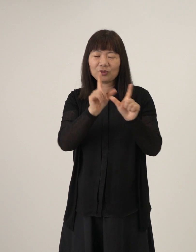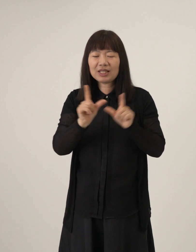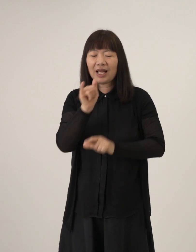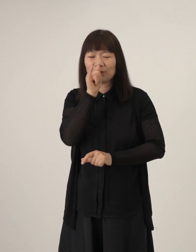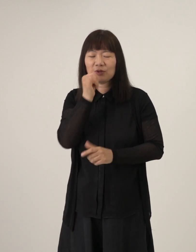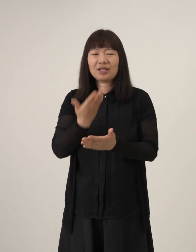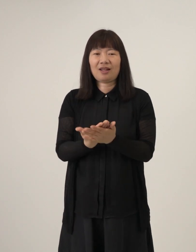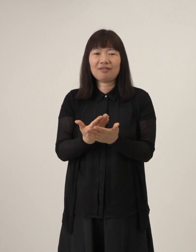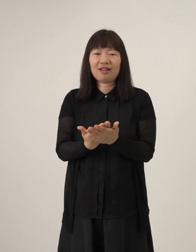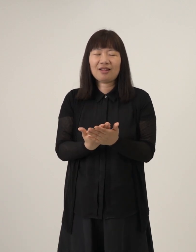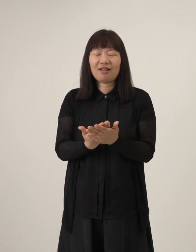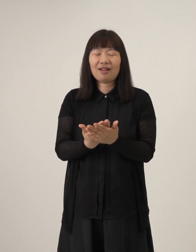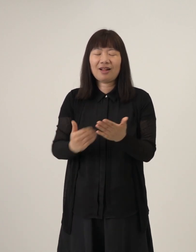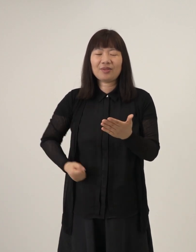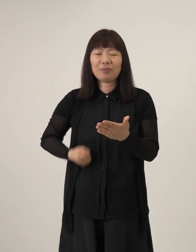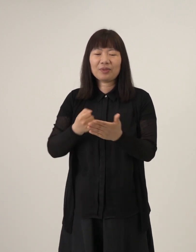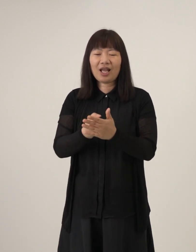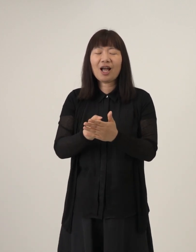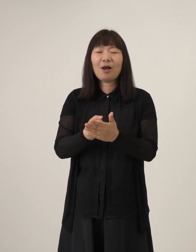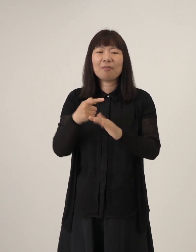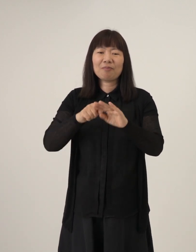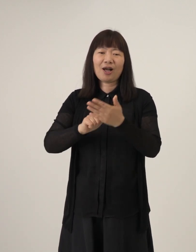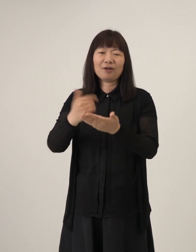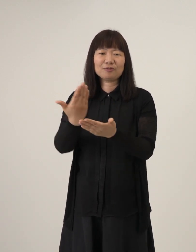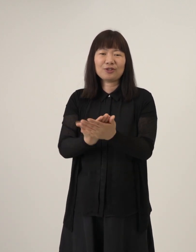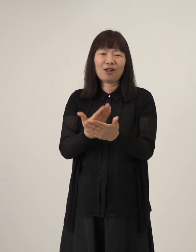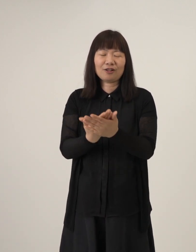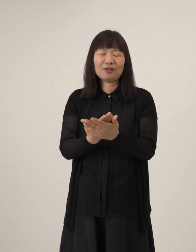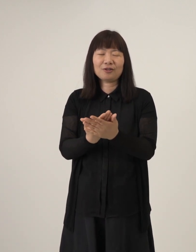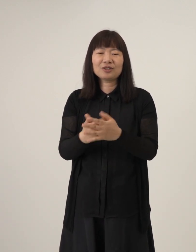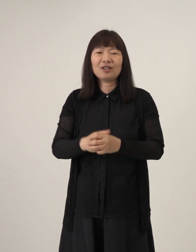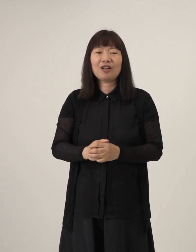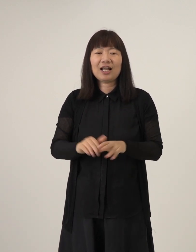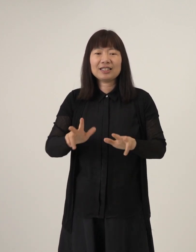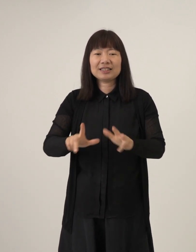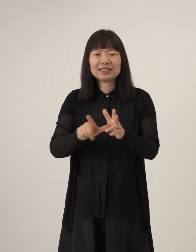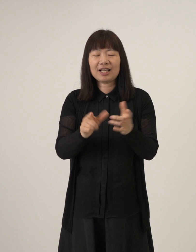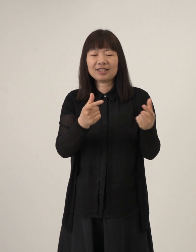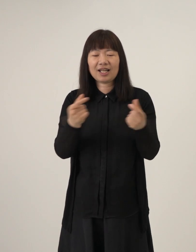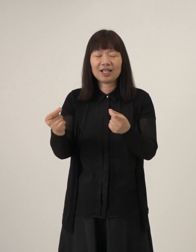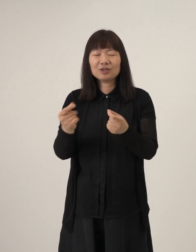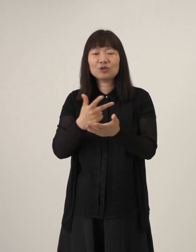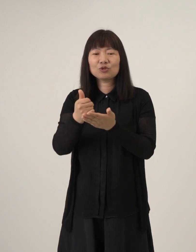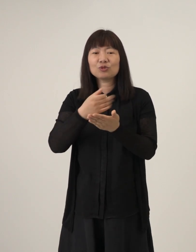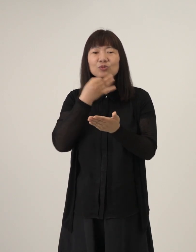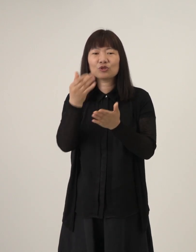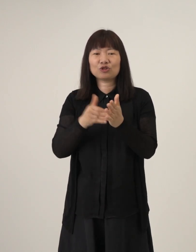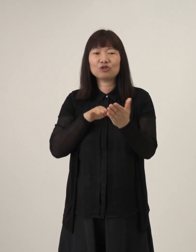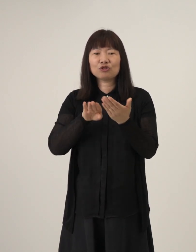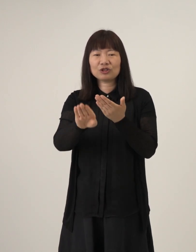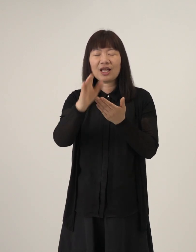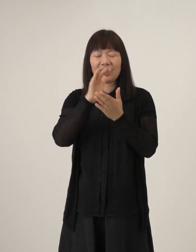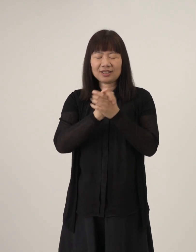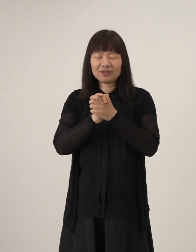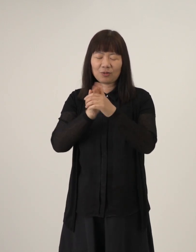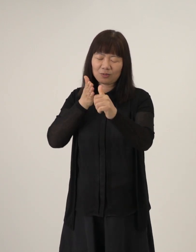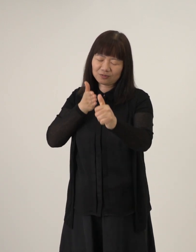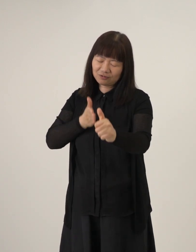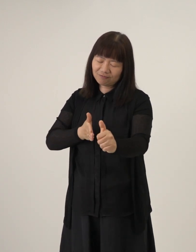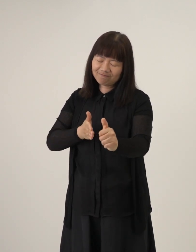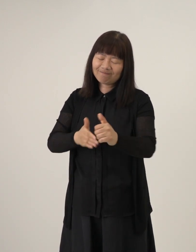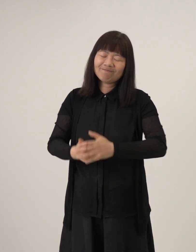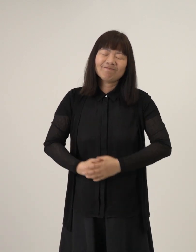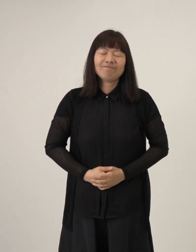하여 주시옵소서. 담대한 용기를 갖게 하여 주시옵소서. 우리 이 시간 다같이 한번 주여 부른 다음에 기도합시다.